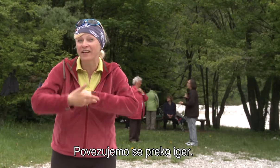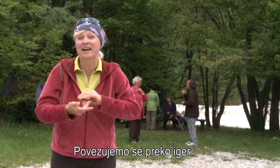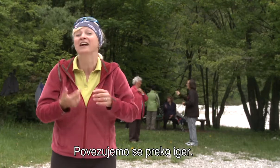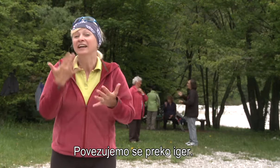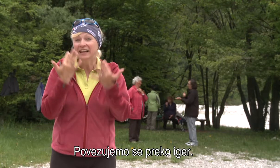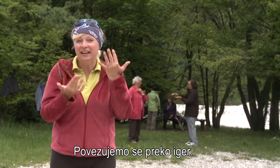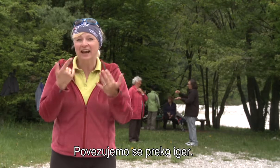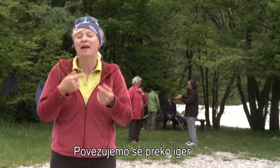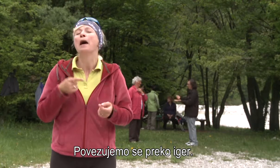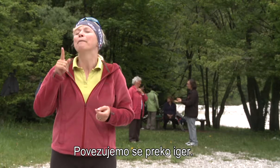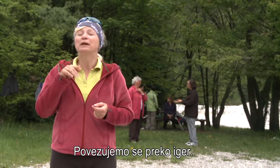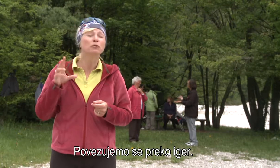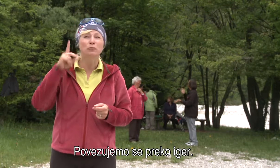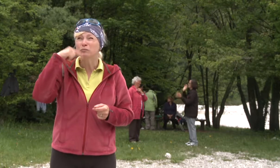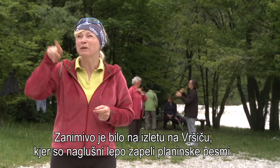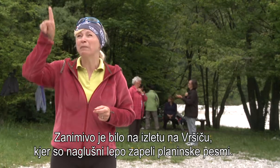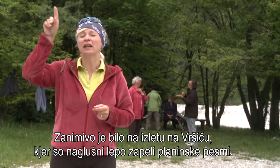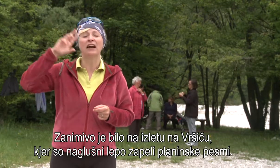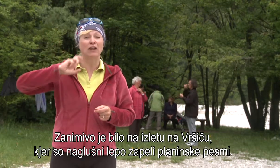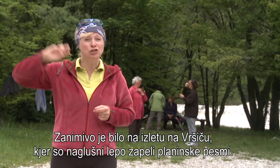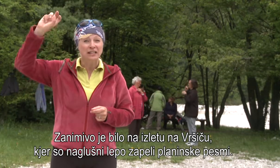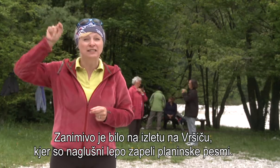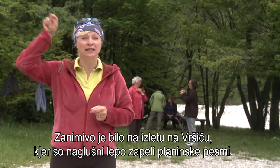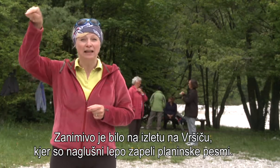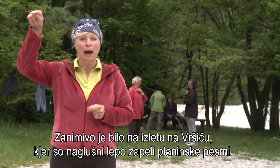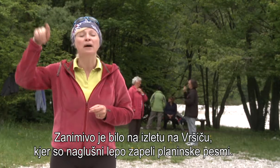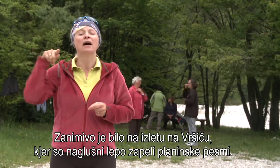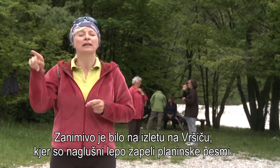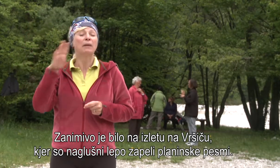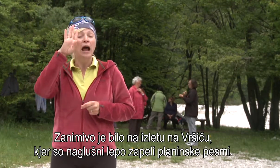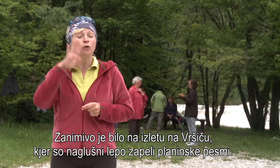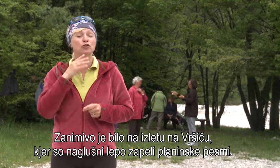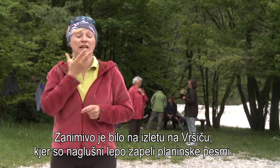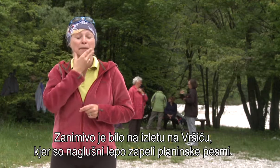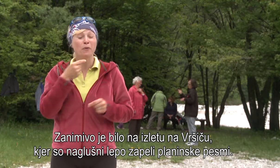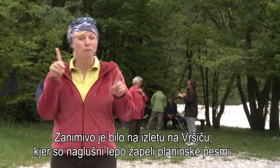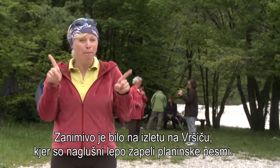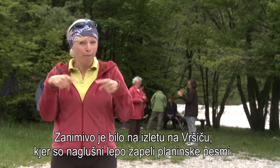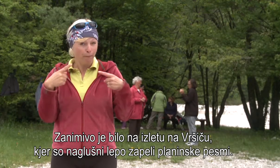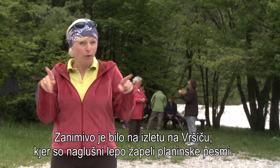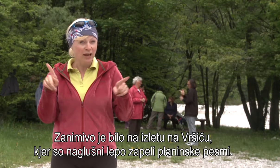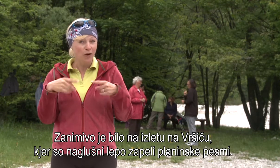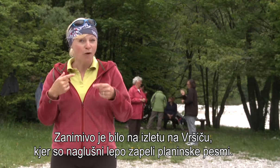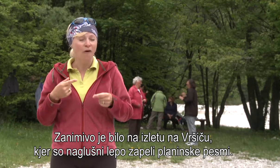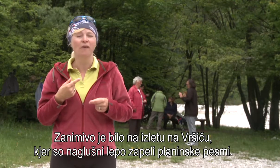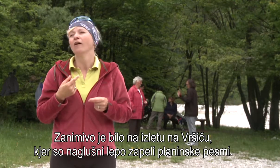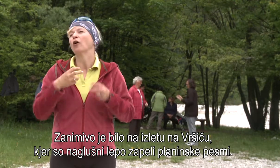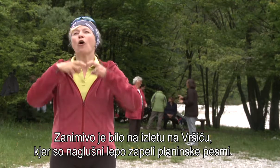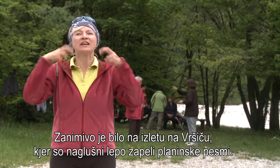dobrovolně, ikre. A potom jsme byli na Blešnici tam nahlučný leslo pojejo,